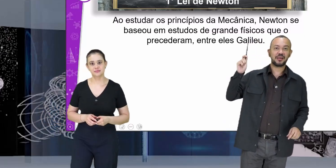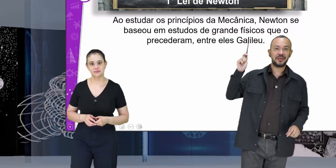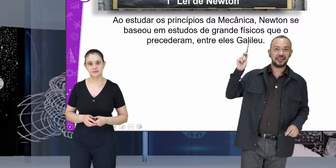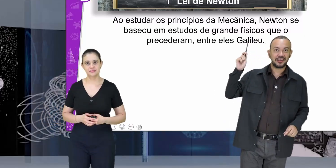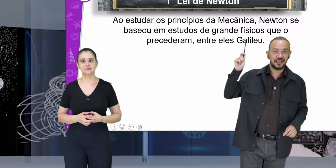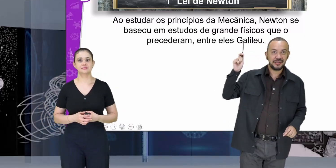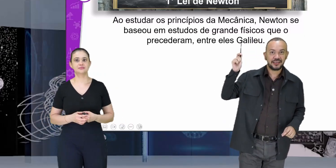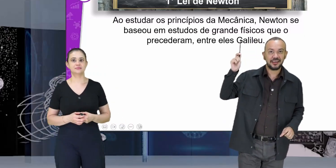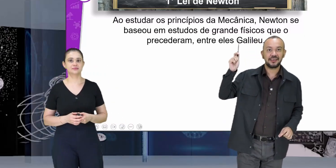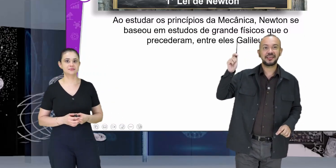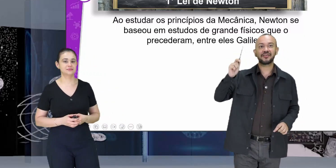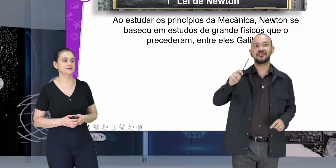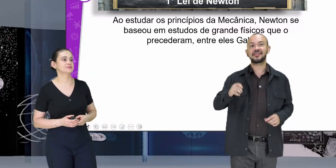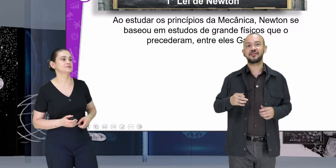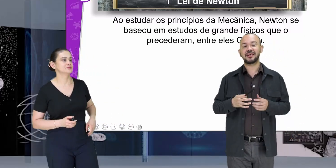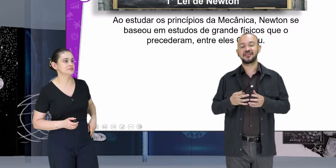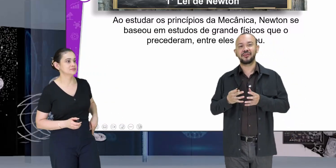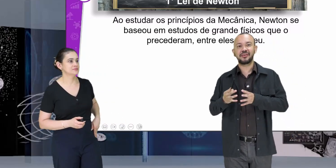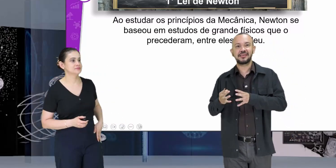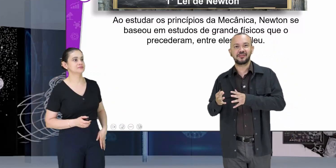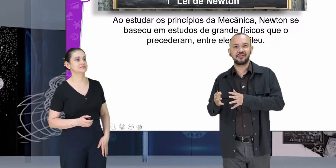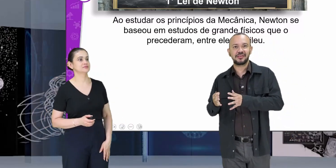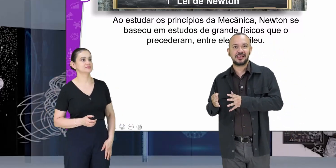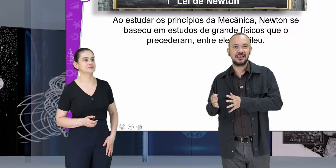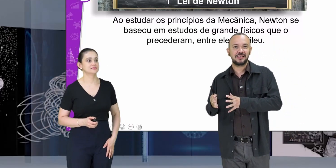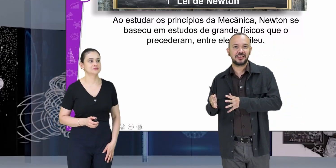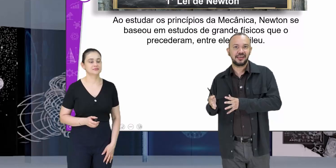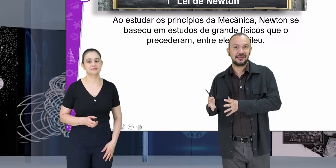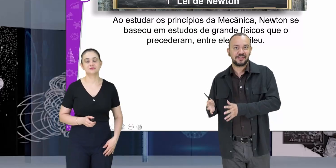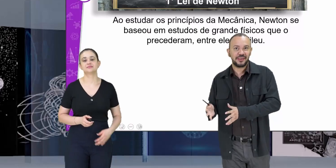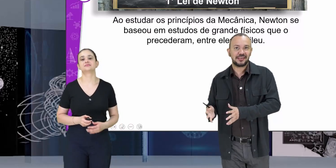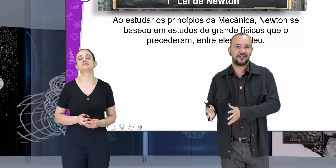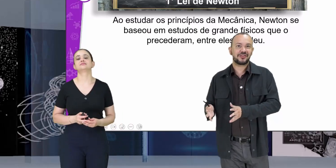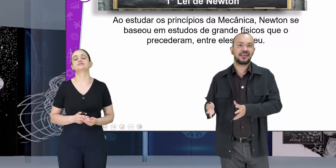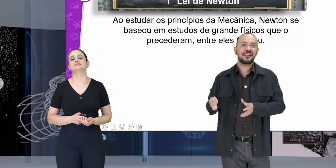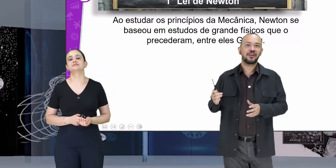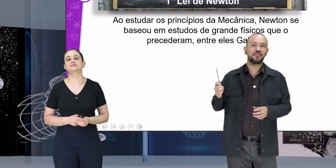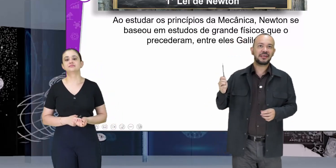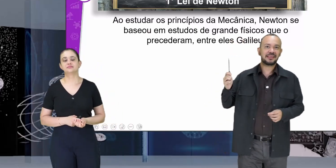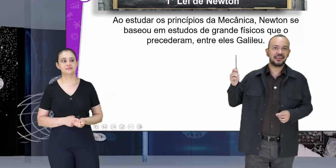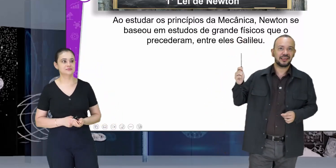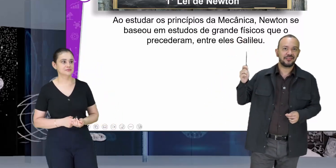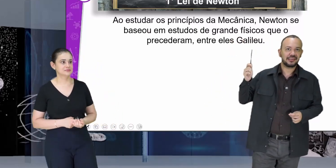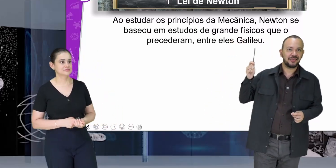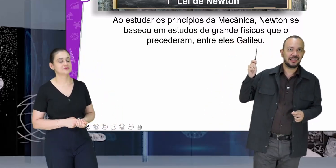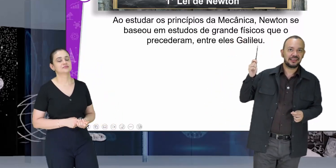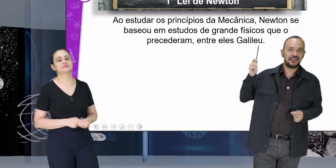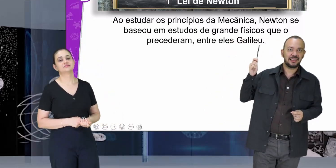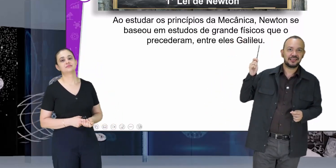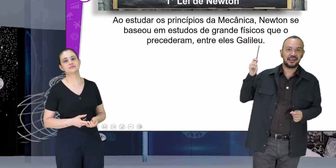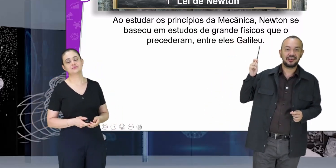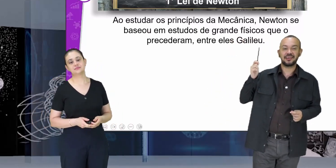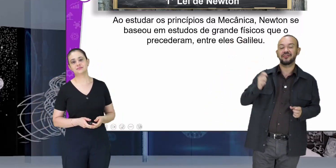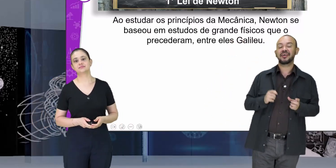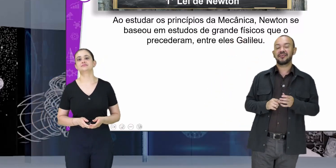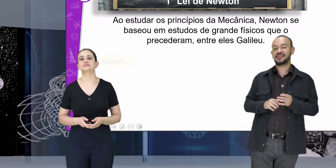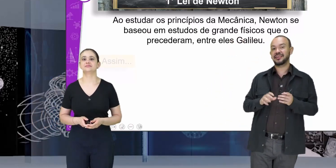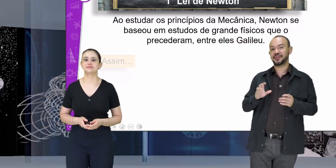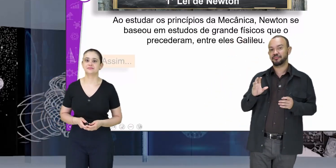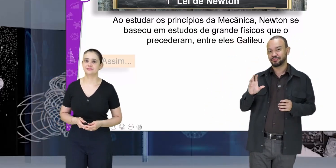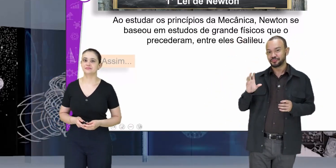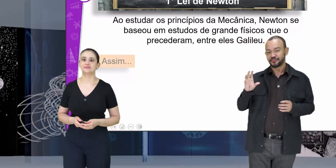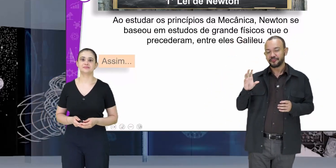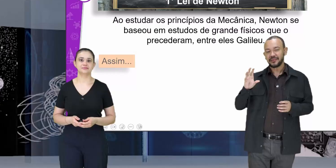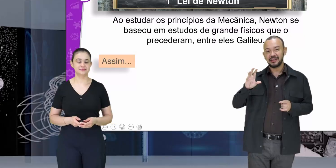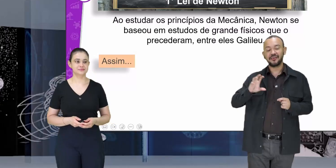princípios da mecânica, Newton se baseou em estudos de grandes físicos que o precederam, então, entre eles Galileu. Ou